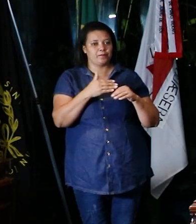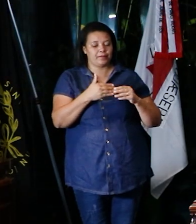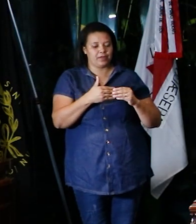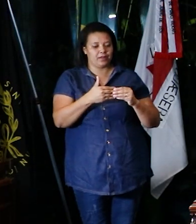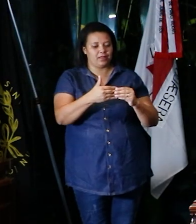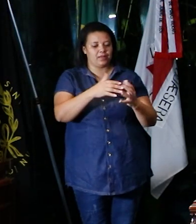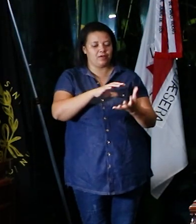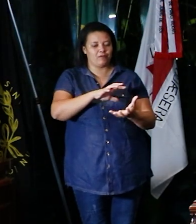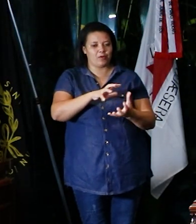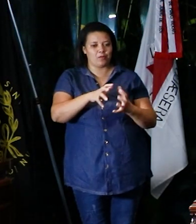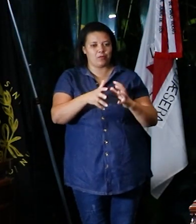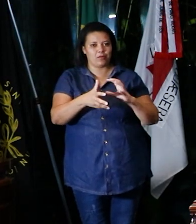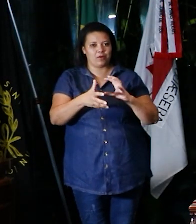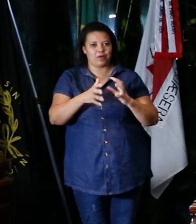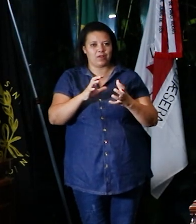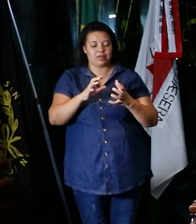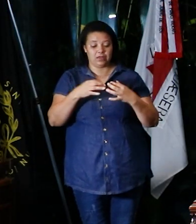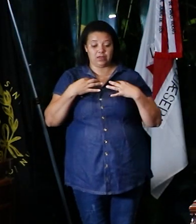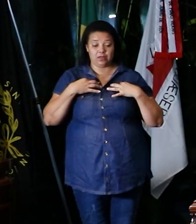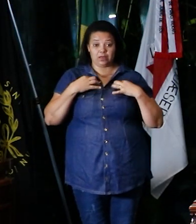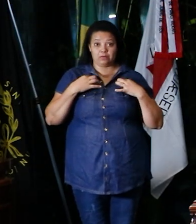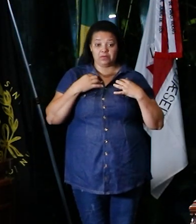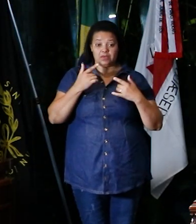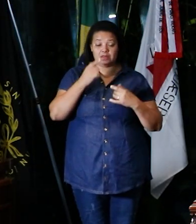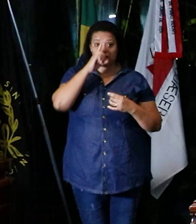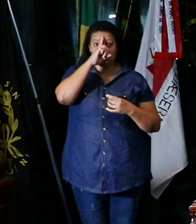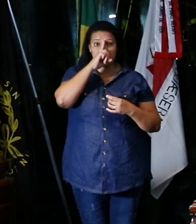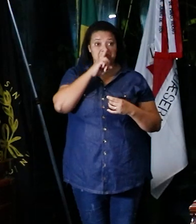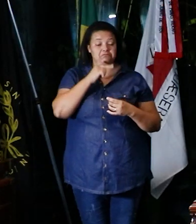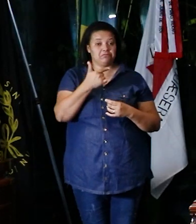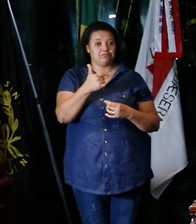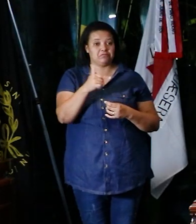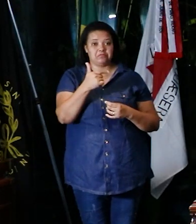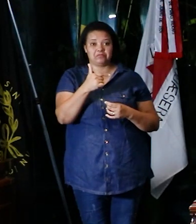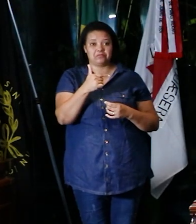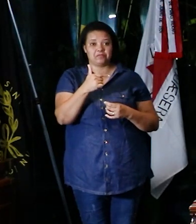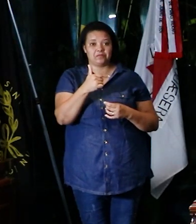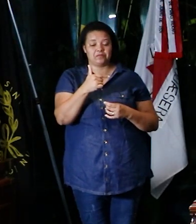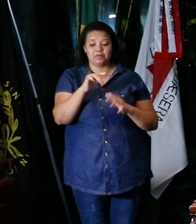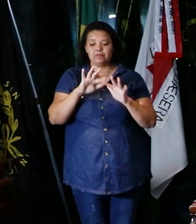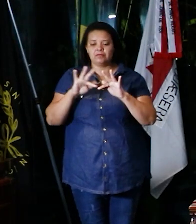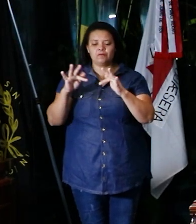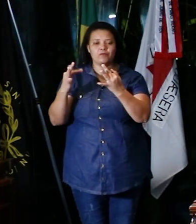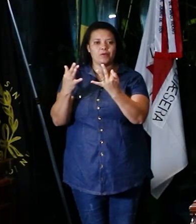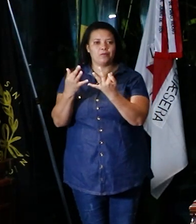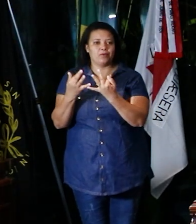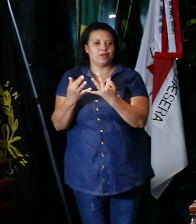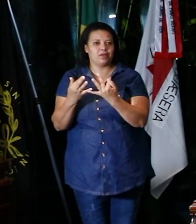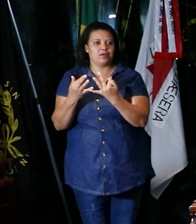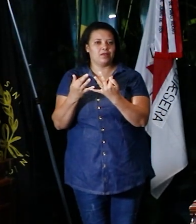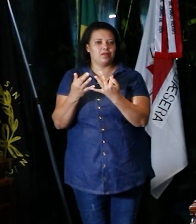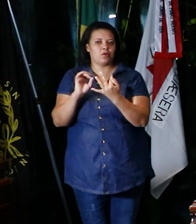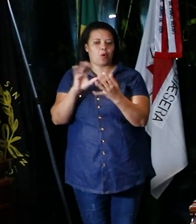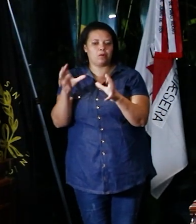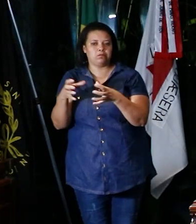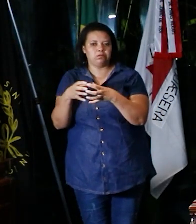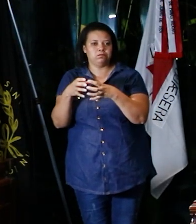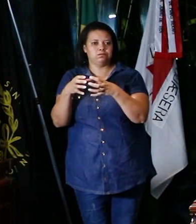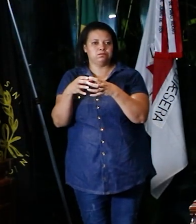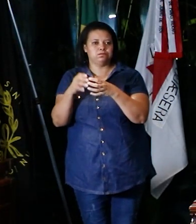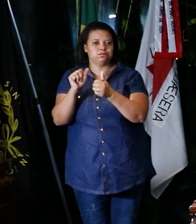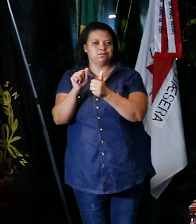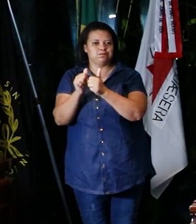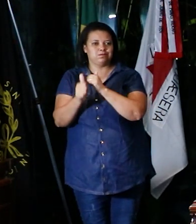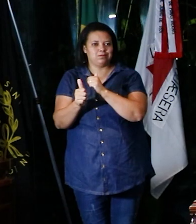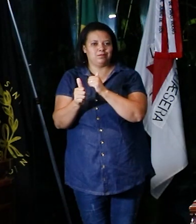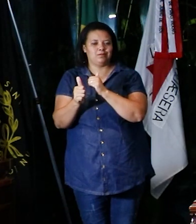consigo, sem camisa amarela, só ela. Vai jogar em família, com seu clube, sua paz,